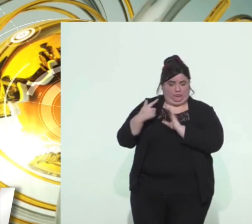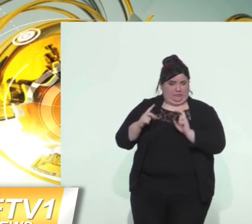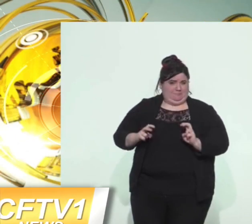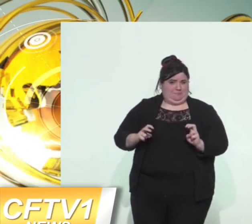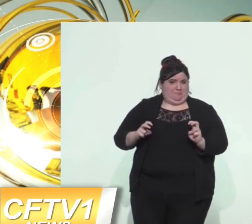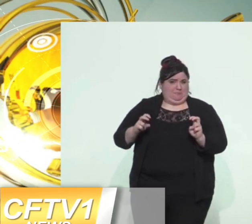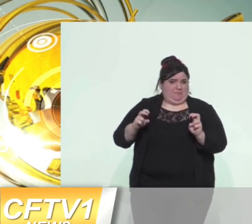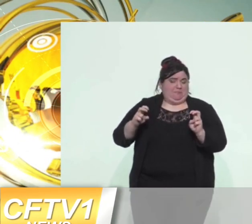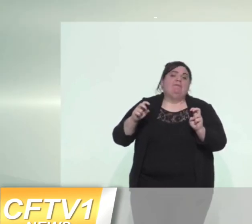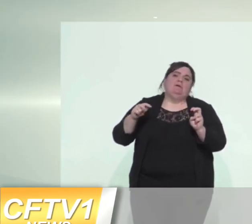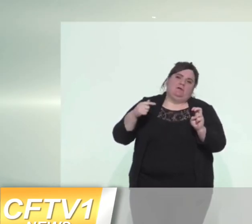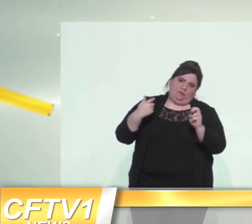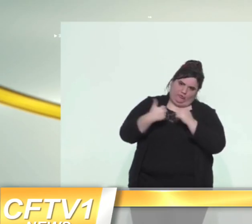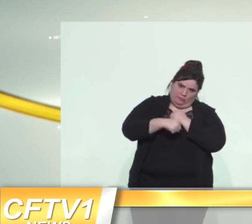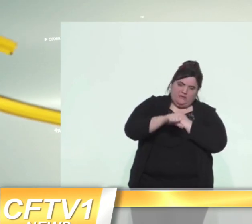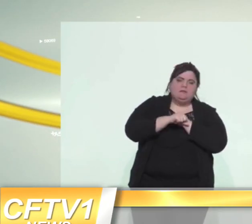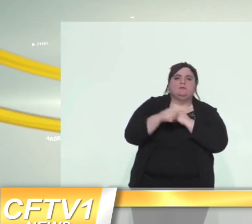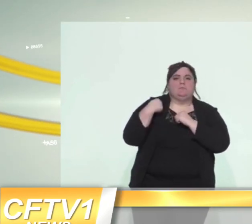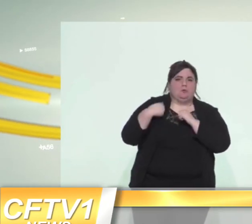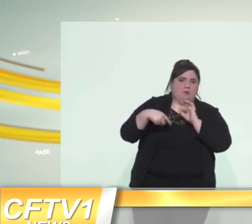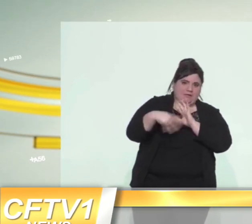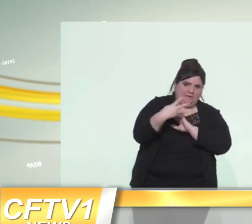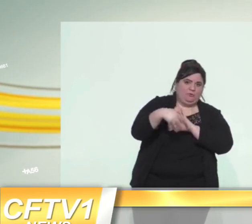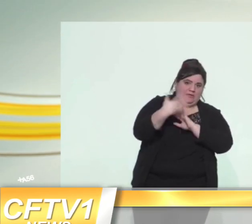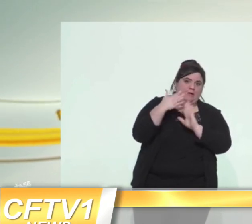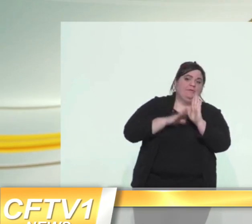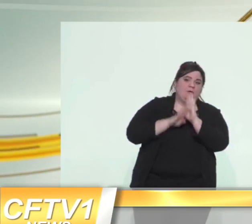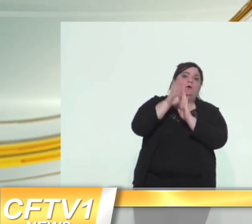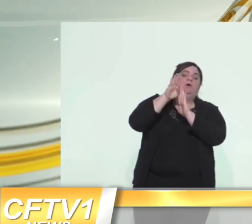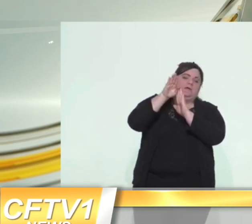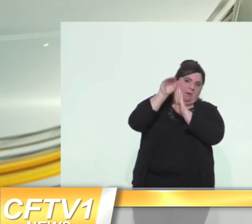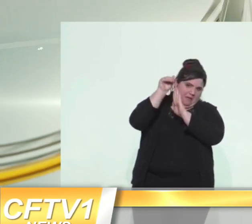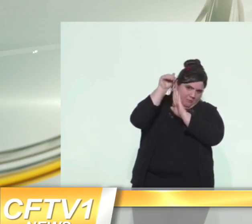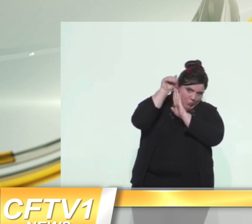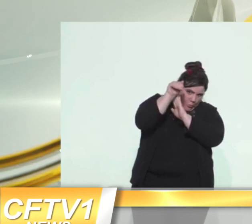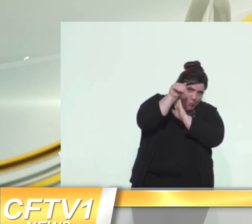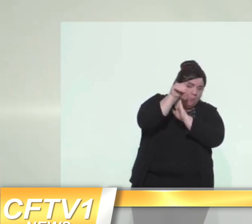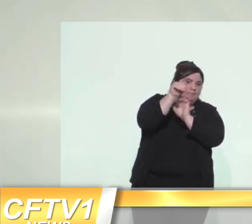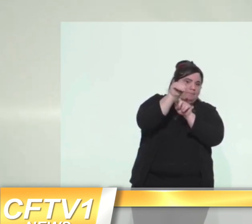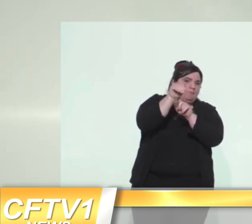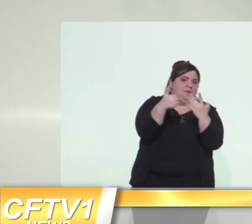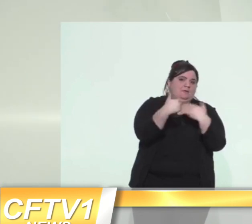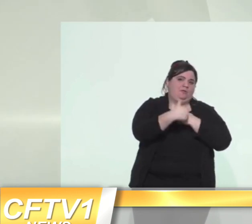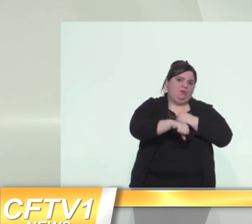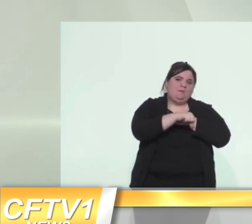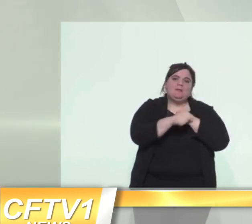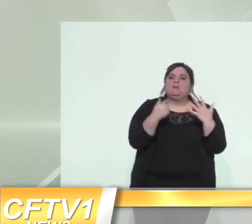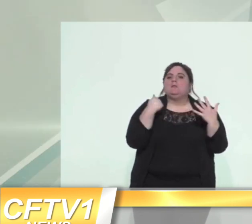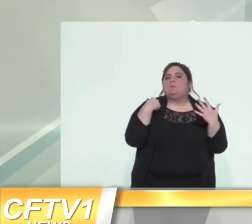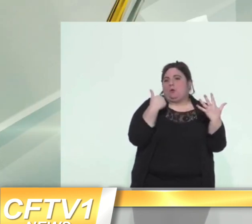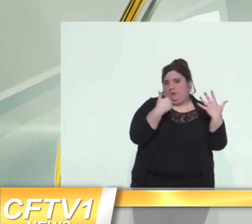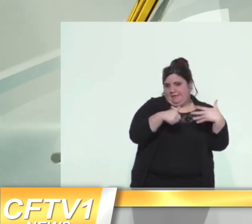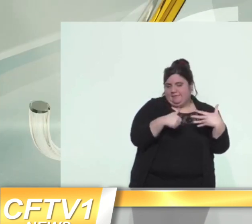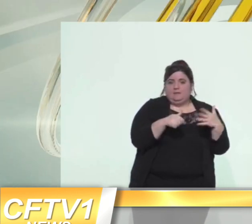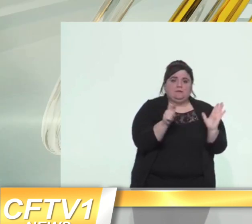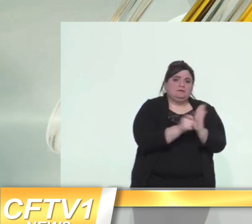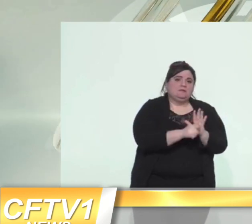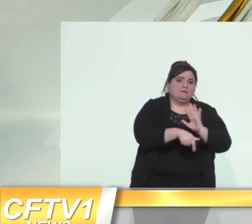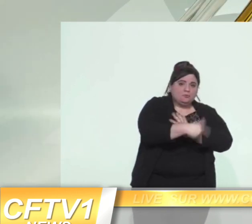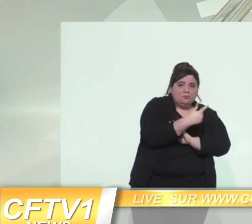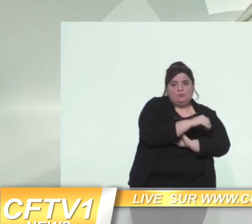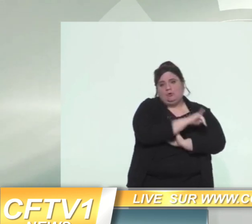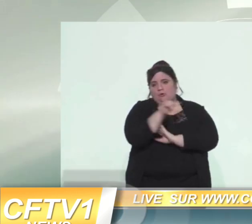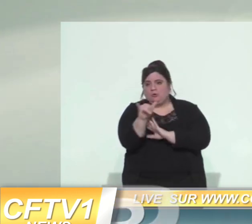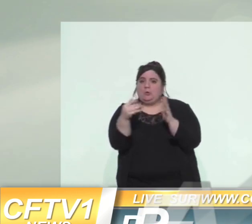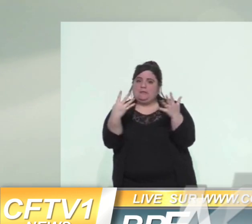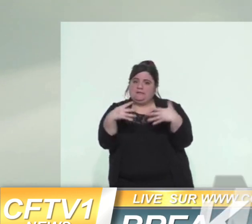un pic en semaine 14 et 15, mais il est toujours en hausse en semaine 16, qui est la semaine du 12 au 19 avril, où il atteint